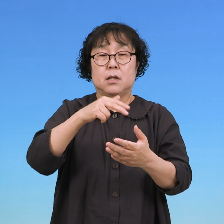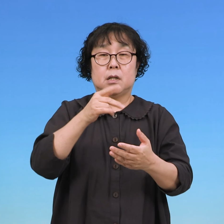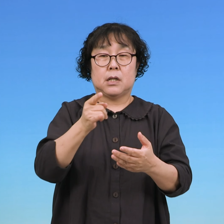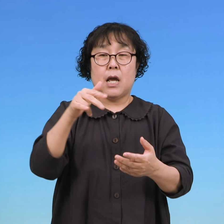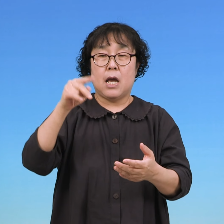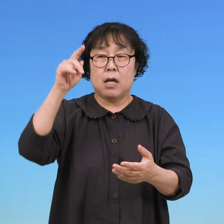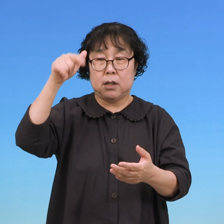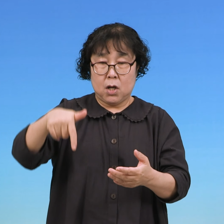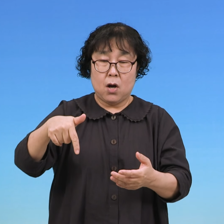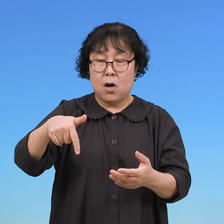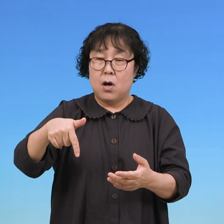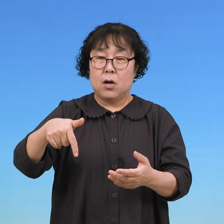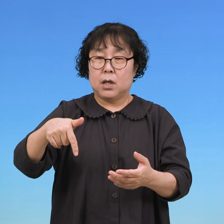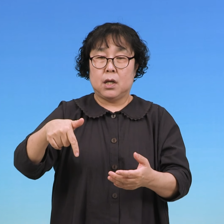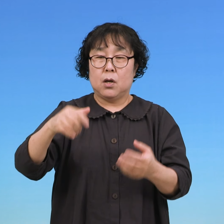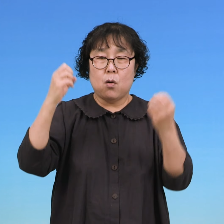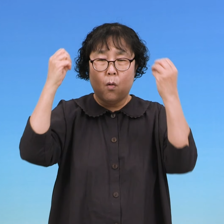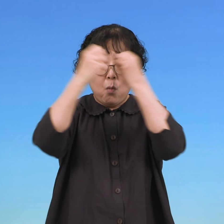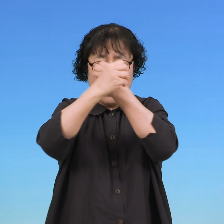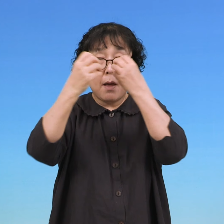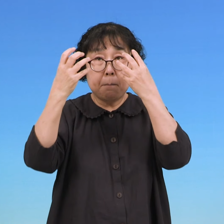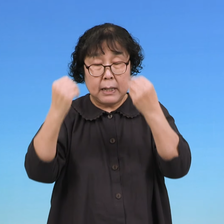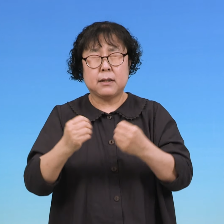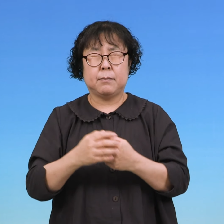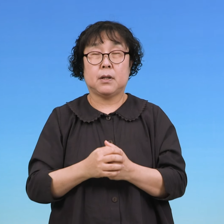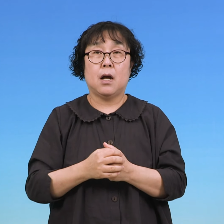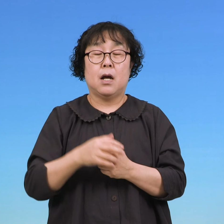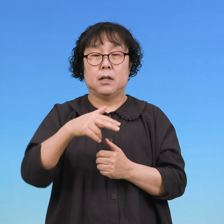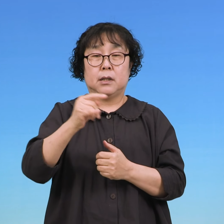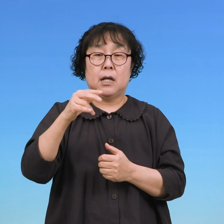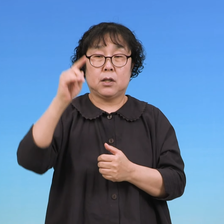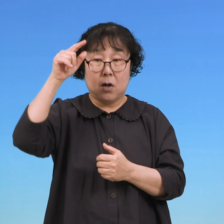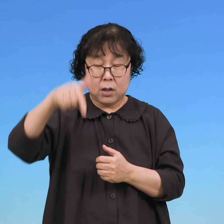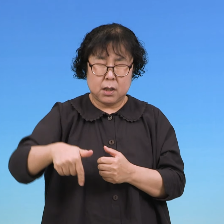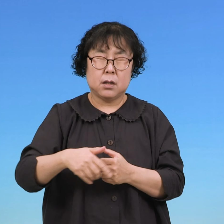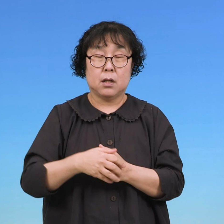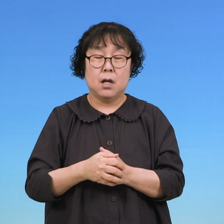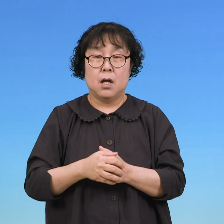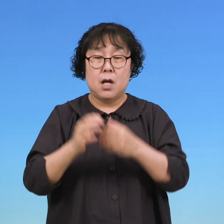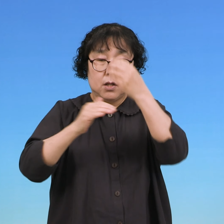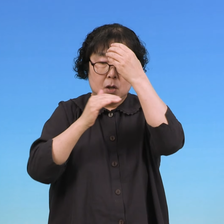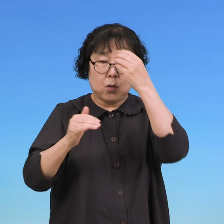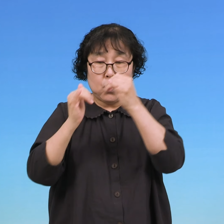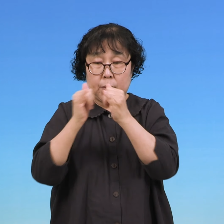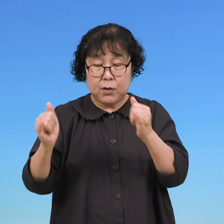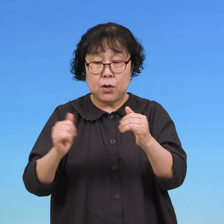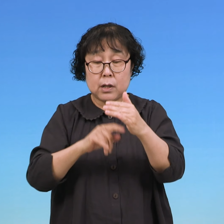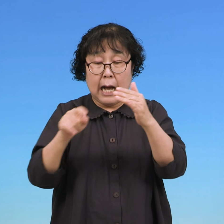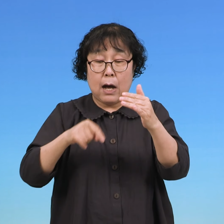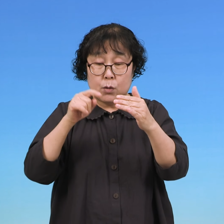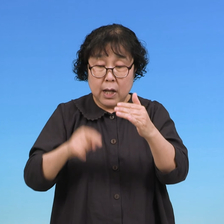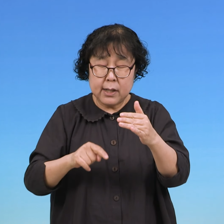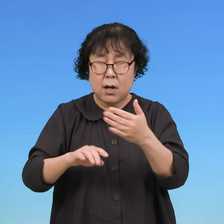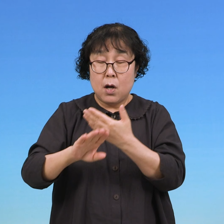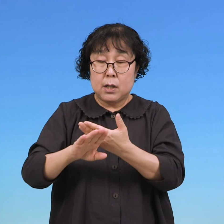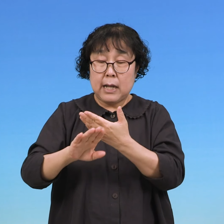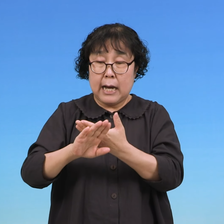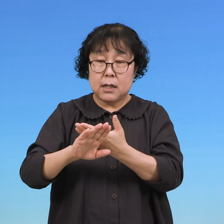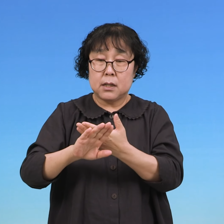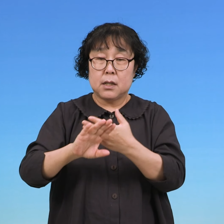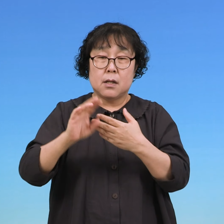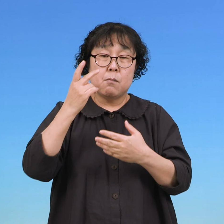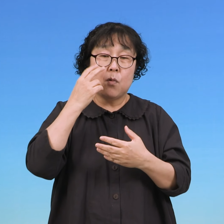너무 어감이 강해가지고 많이들 오해를 하시는데요. 제가 쓴 글이 이랬습니다. 재적이란 성도님 중에 해외에 가시거나